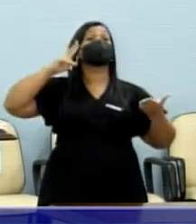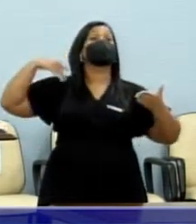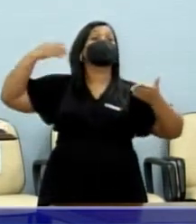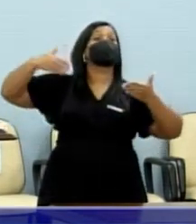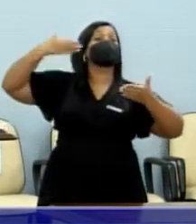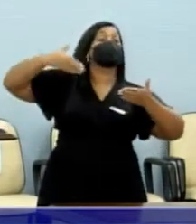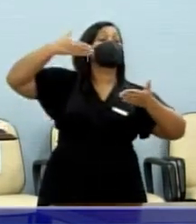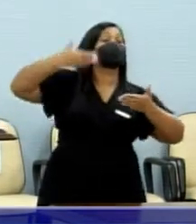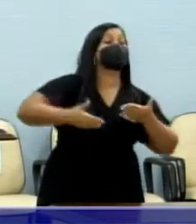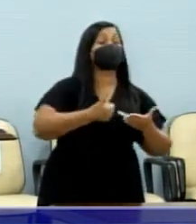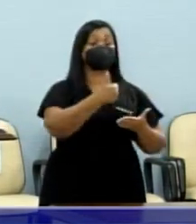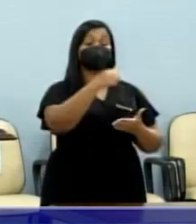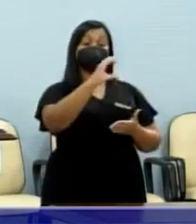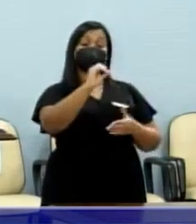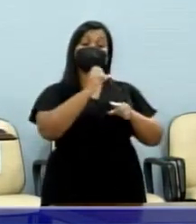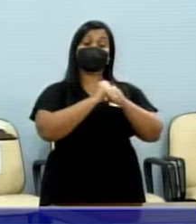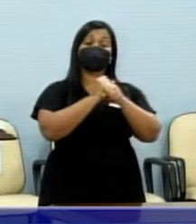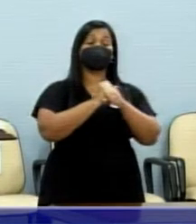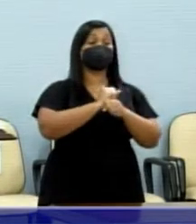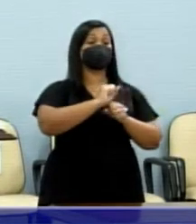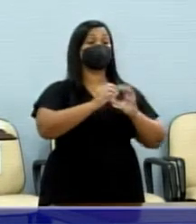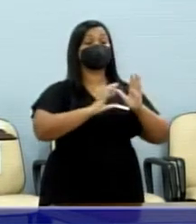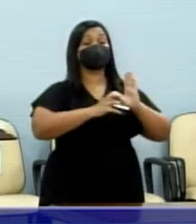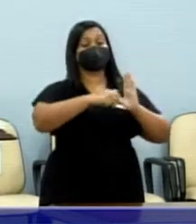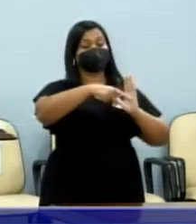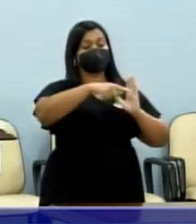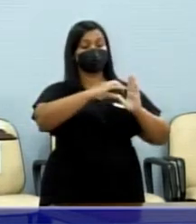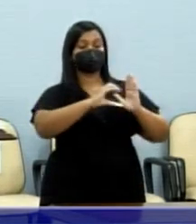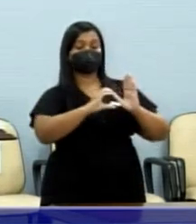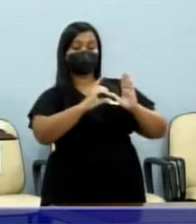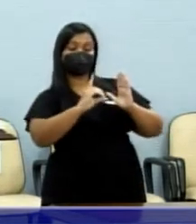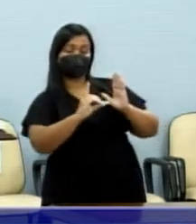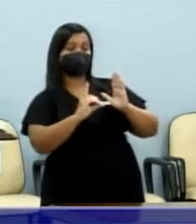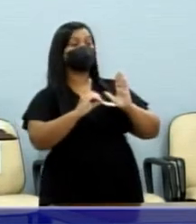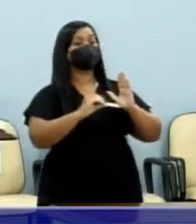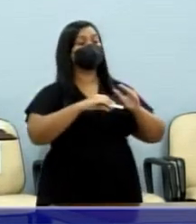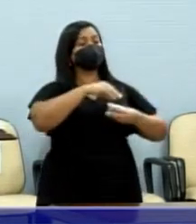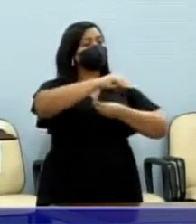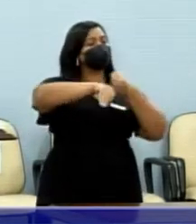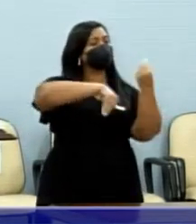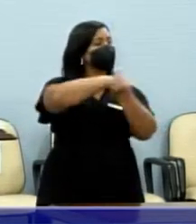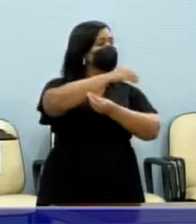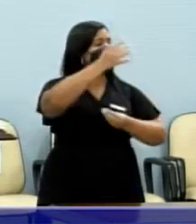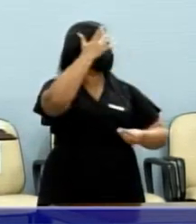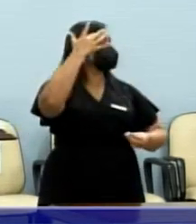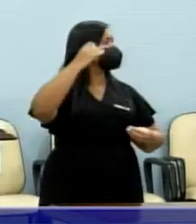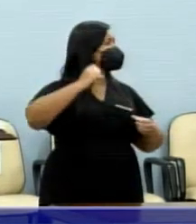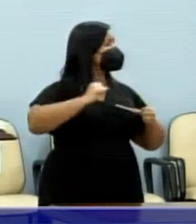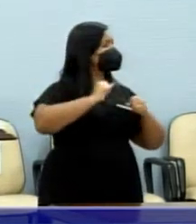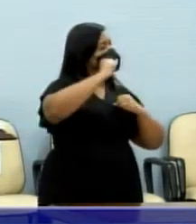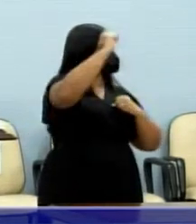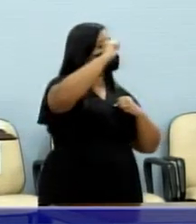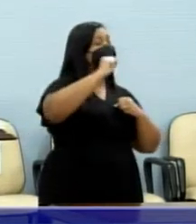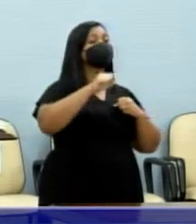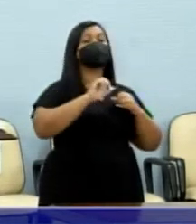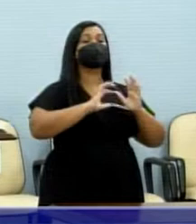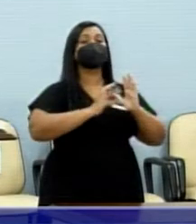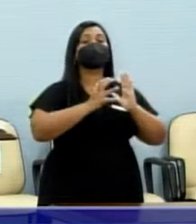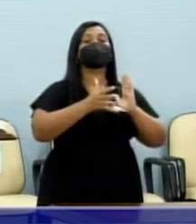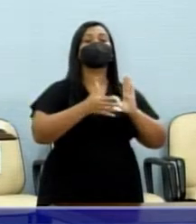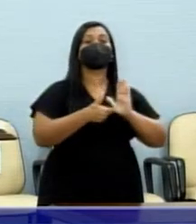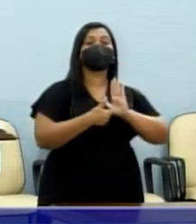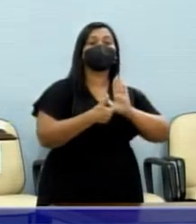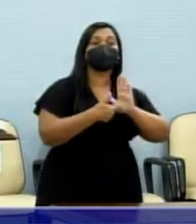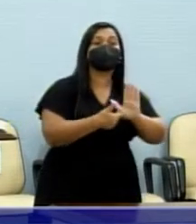no Brasil se mistura com a história dos grandes heróis que esse partido lançou e que